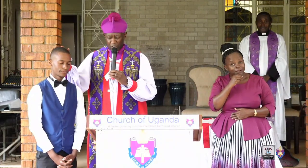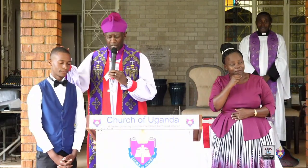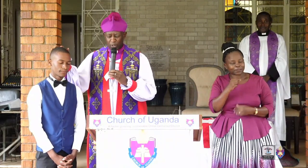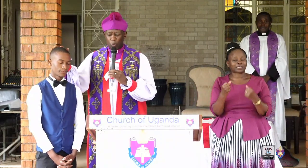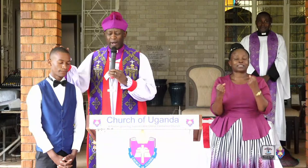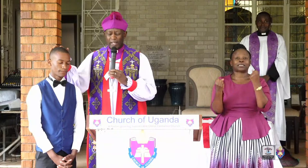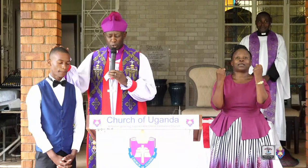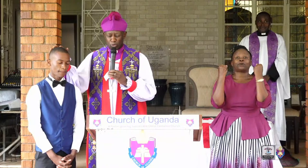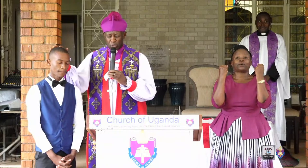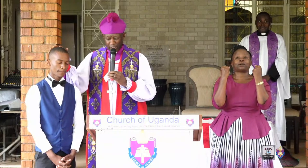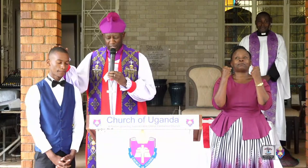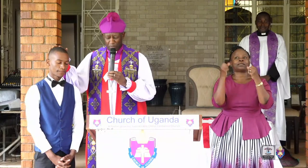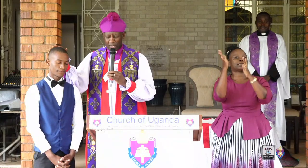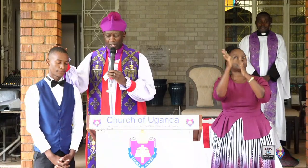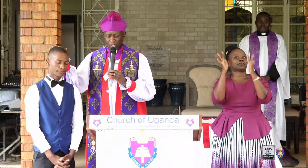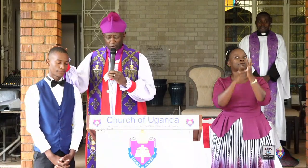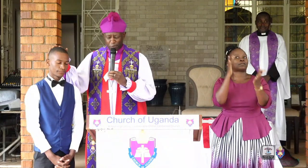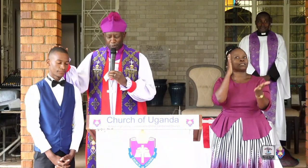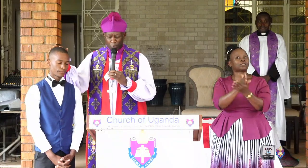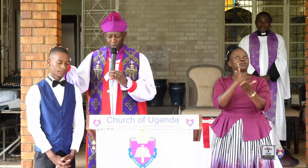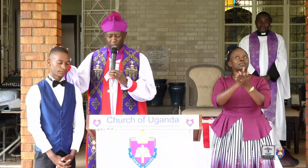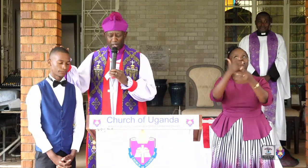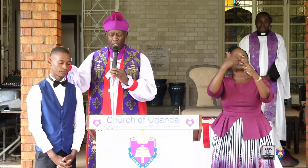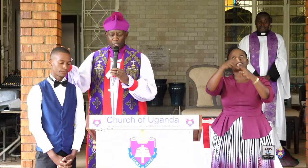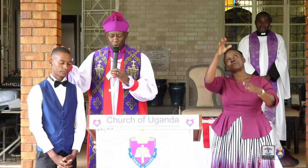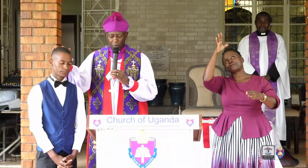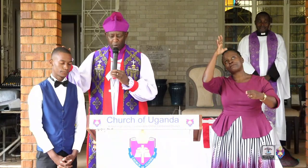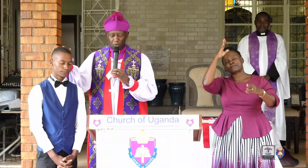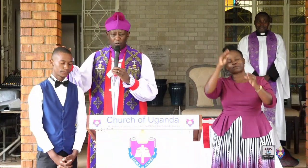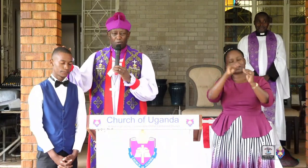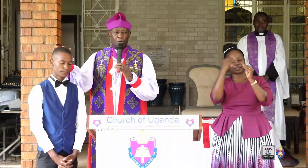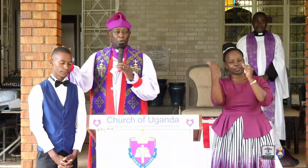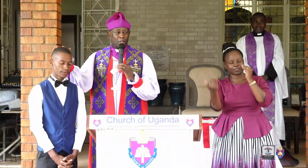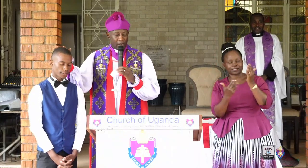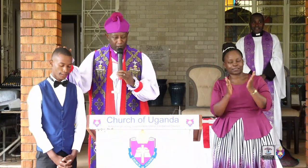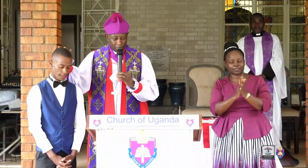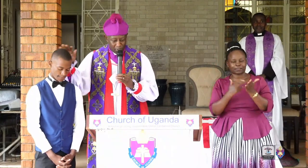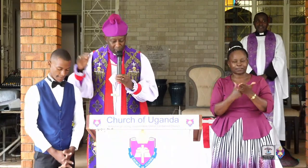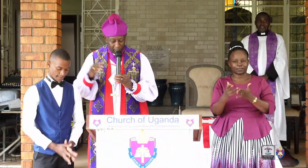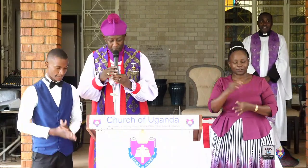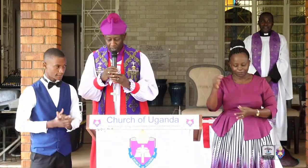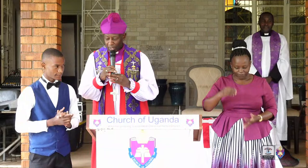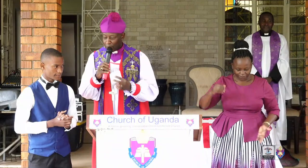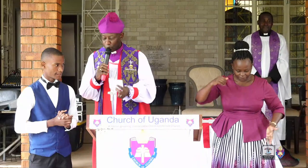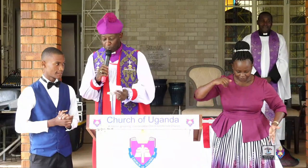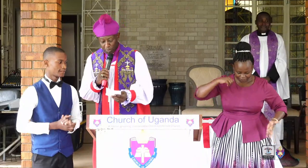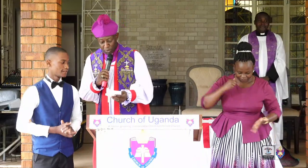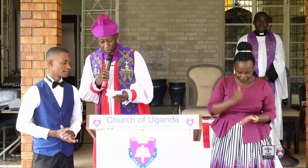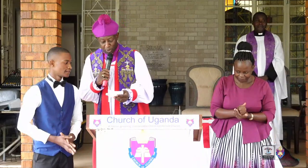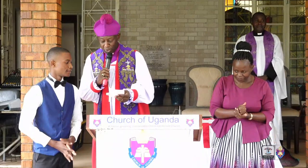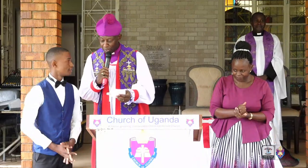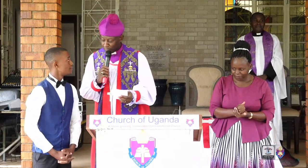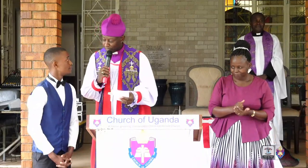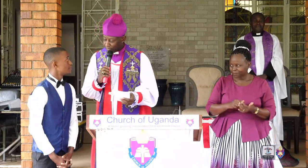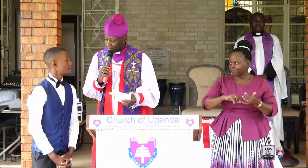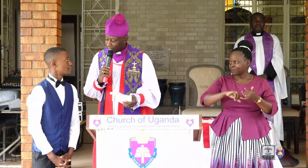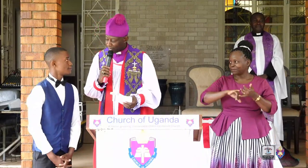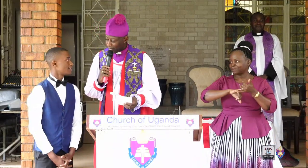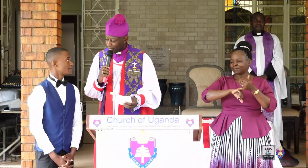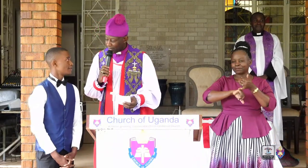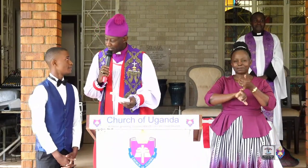manyi ato wa Yesu ddala mulinyira kitaffe n'omwana n'omwoyo mutukuvu amina kazobadde musomero ki